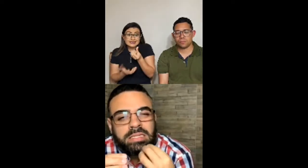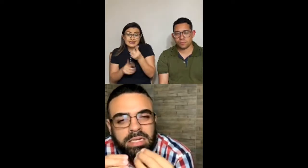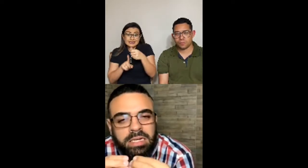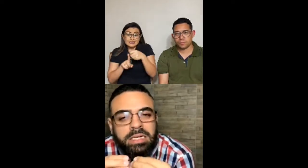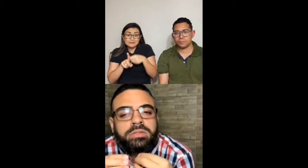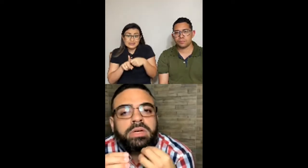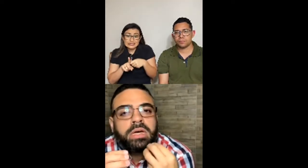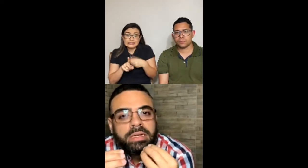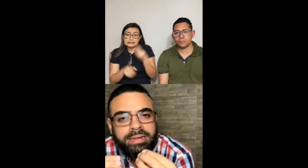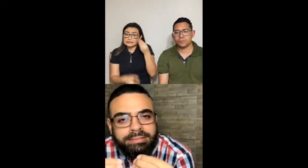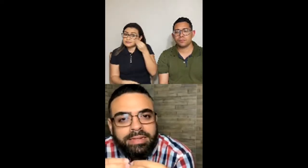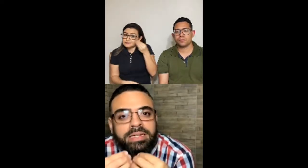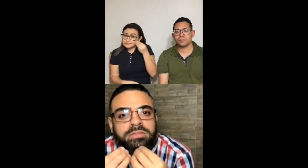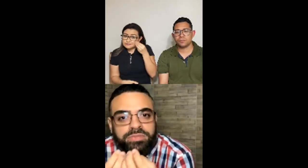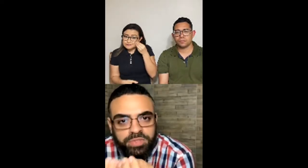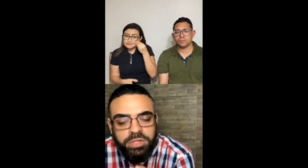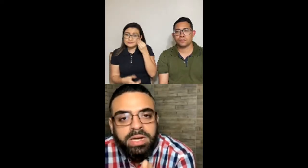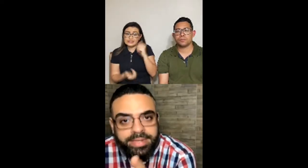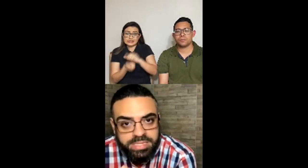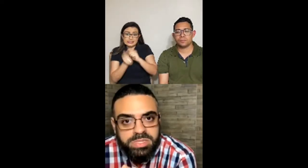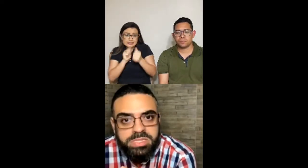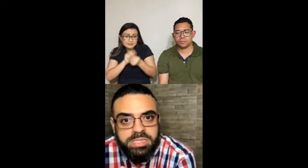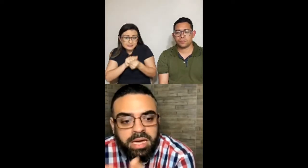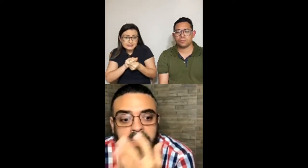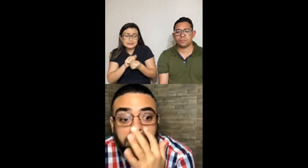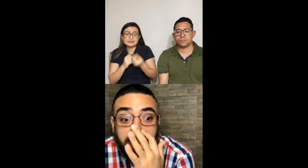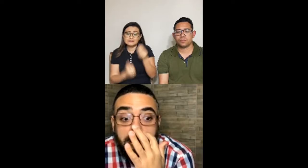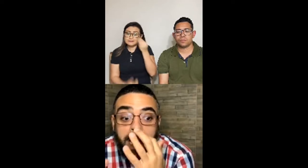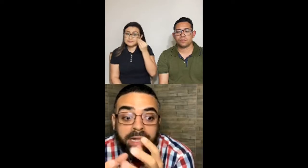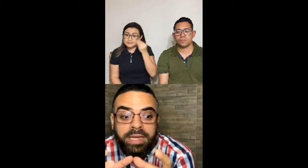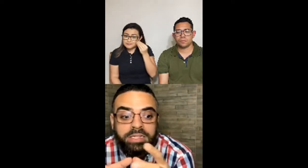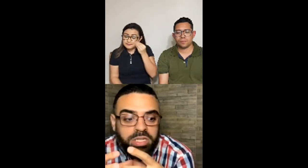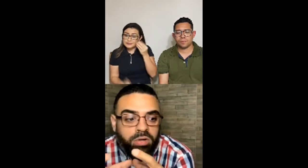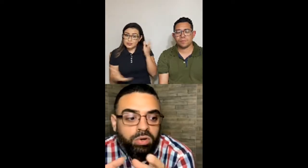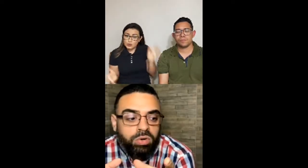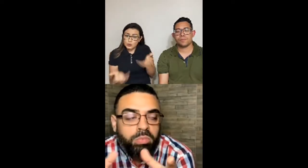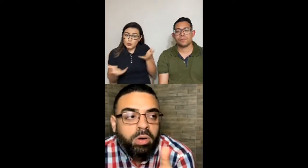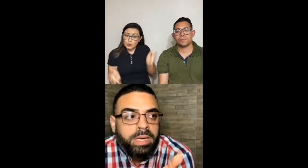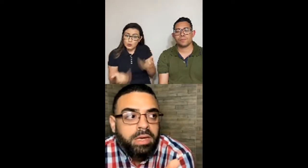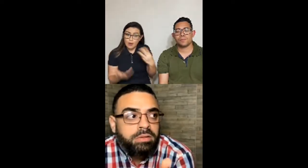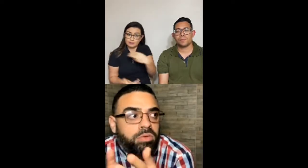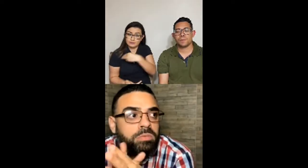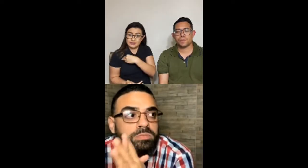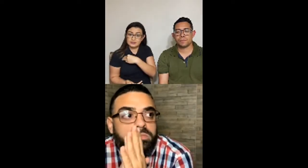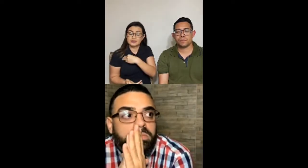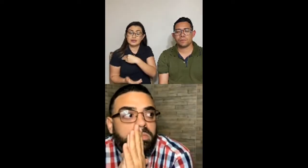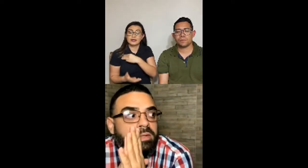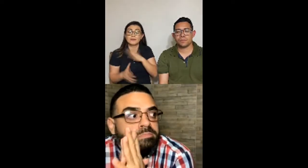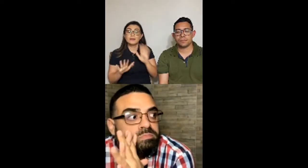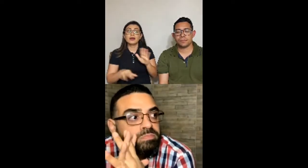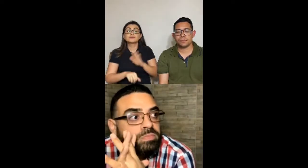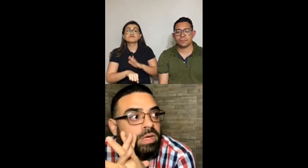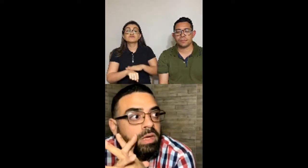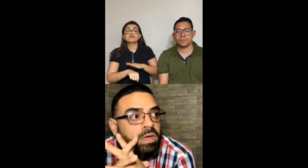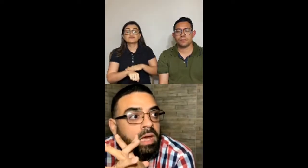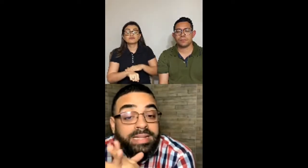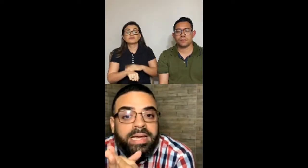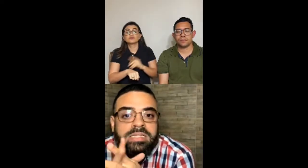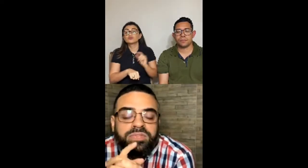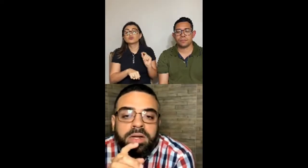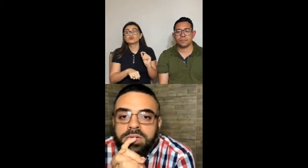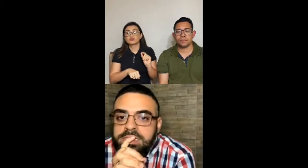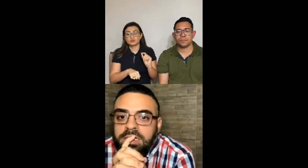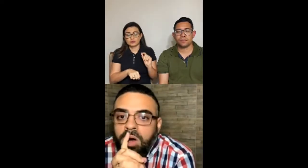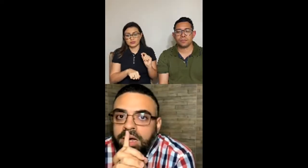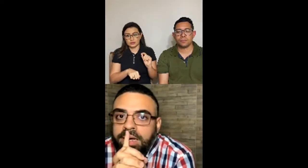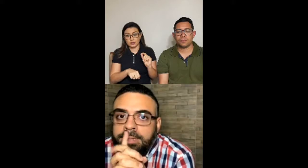de eu tentar muito forte durante uns 6 meses, tentando vincular esse ministério, até